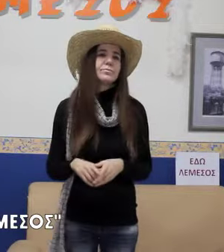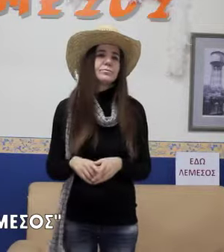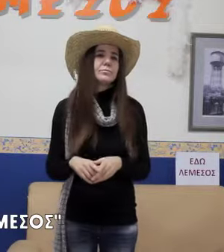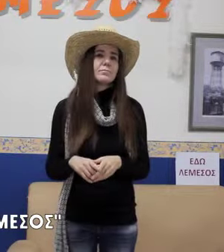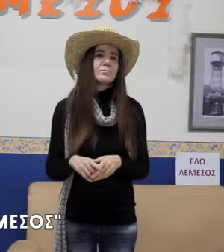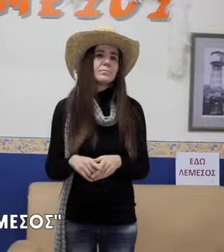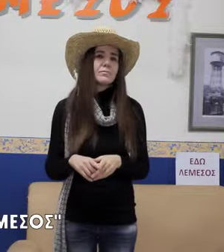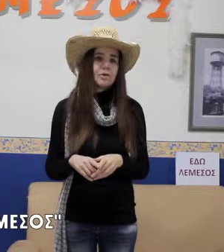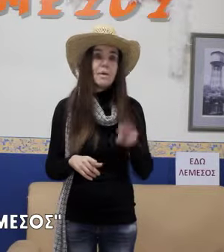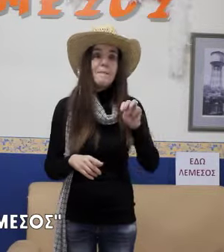και μαέστρος